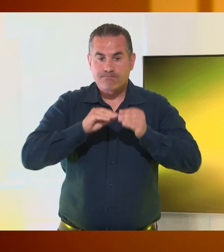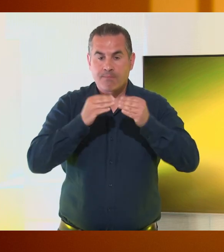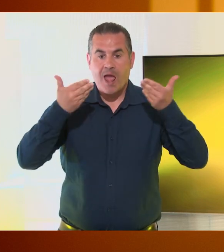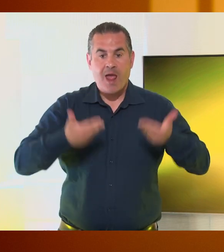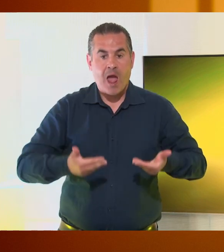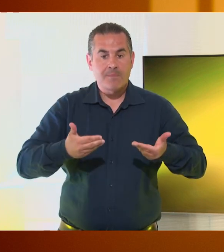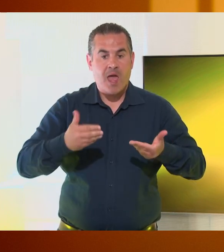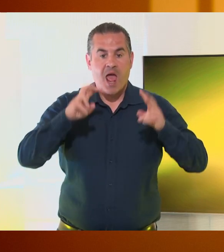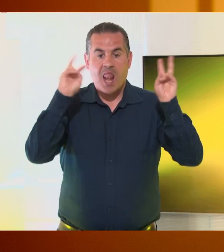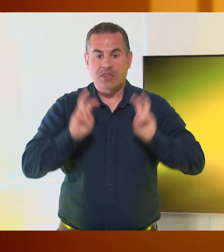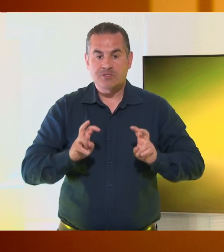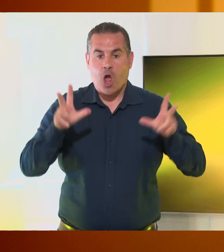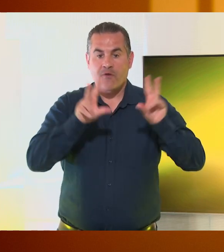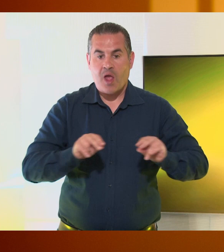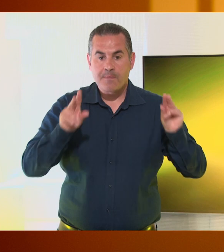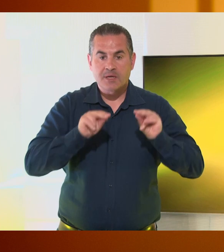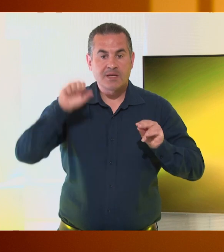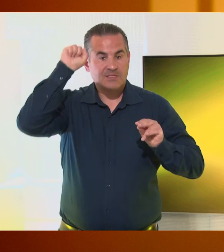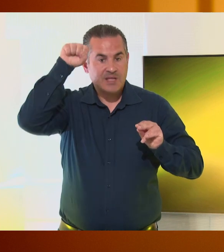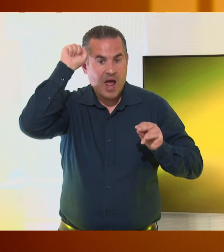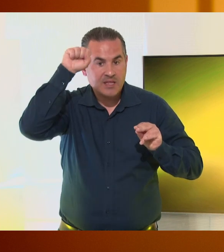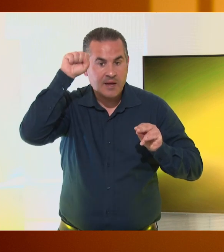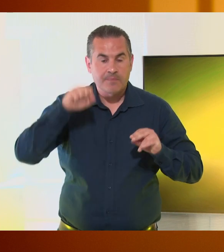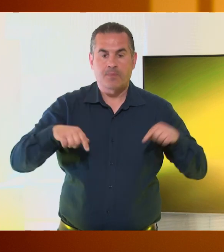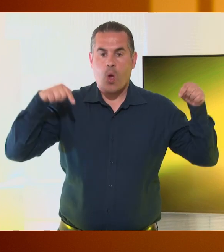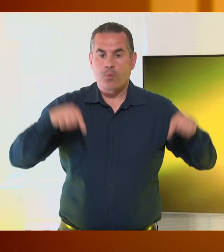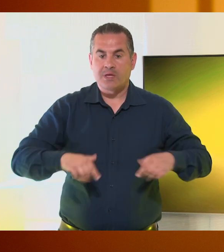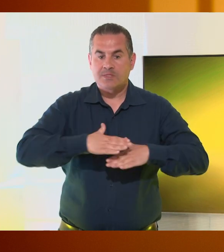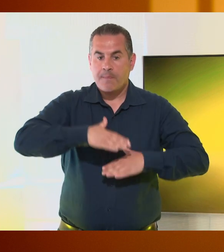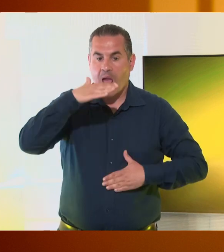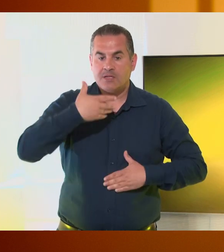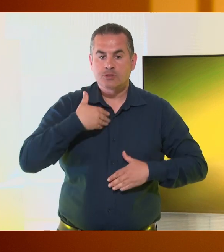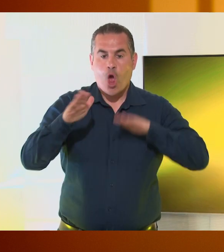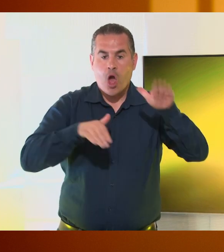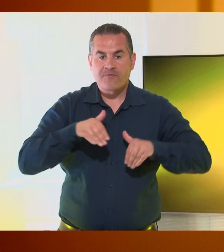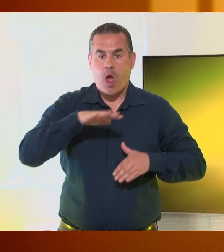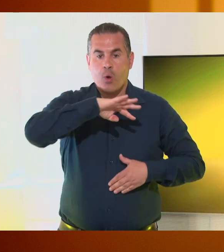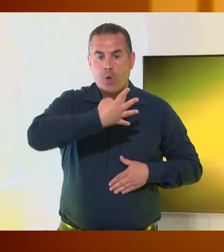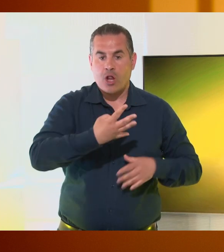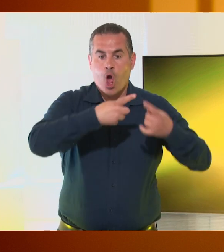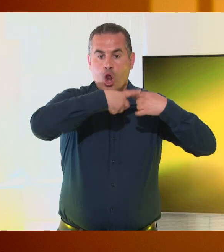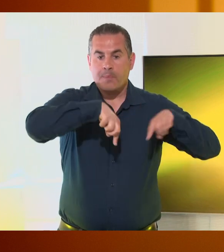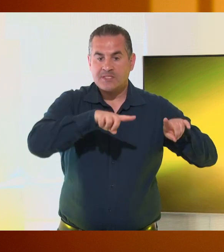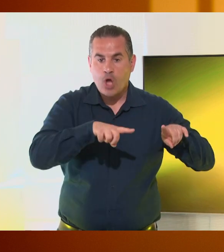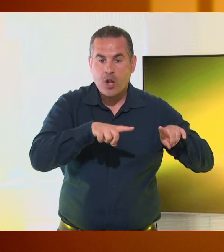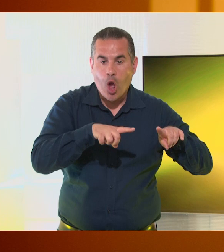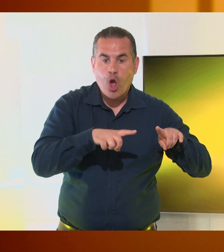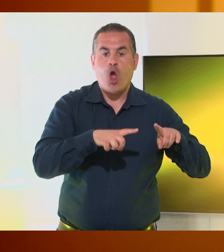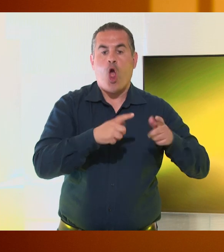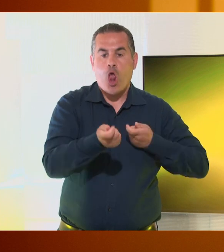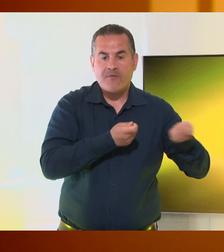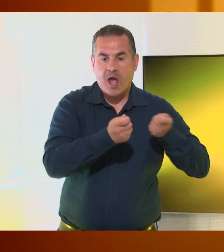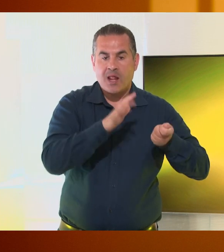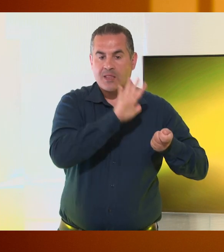rinnovabile in Sardegna è stato all'ordine del giorno delle commissioni Governo del Territorio e Attività Produttive che si sono riunite in seduta